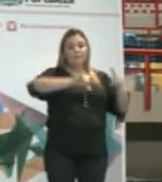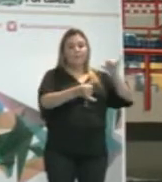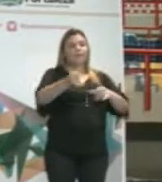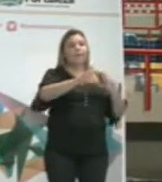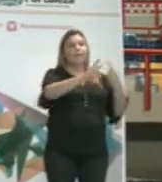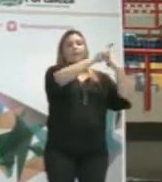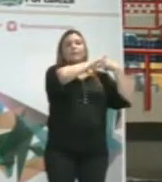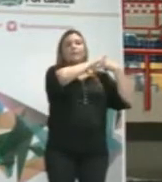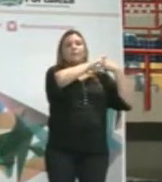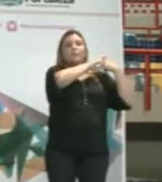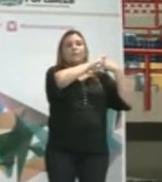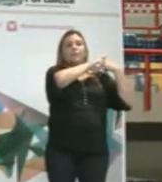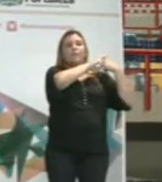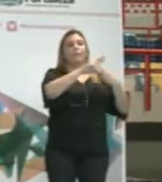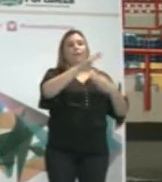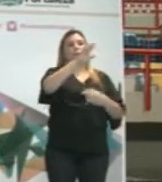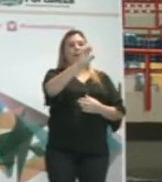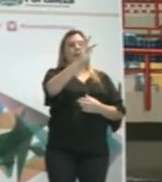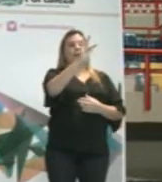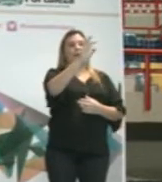pelo efeito estufa?